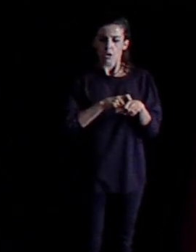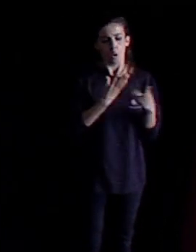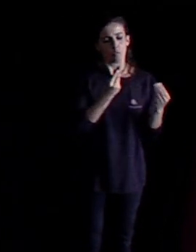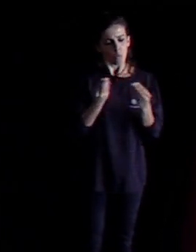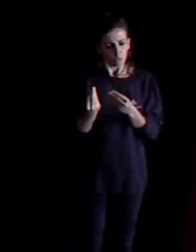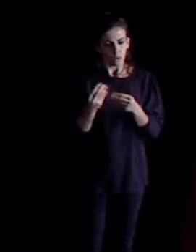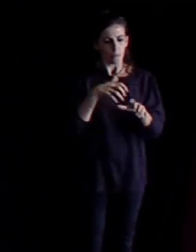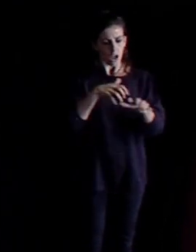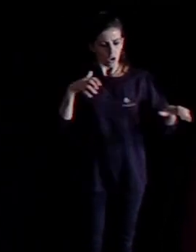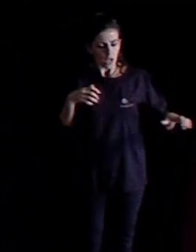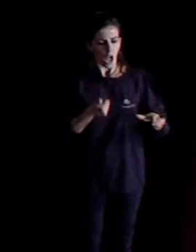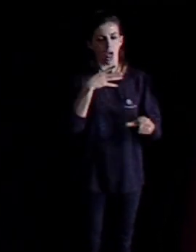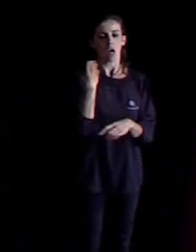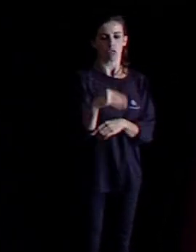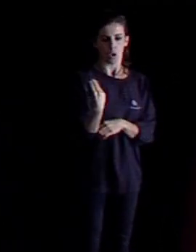adolescencia.